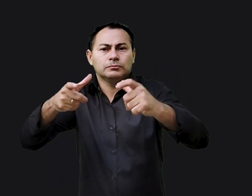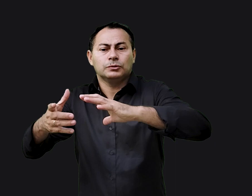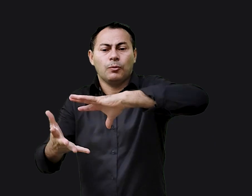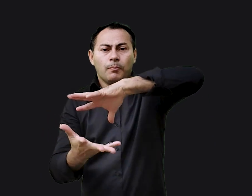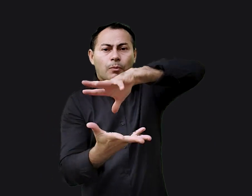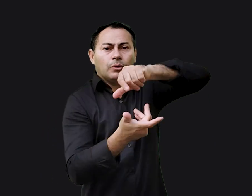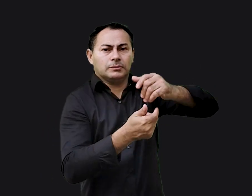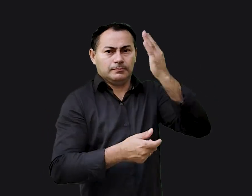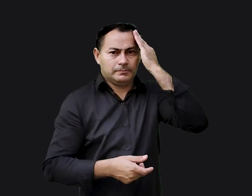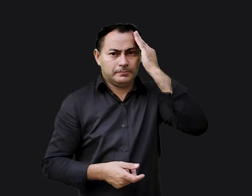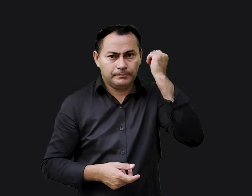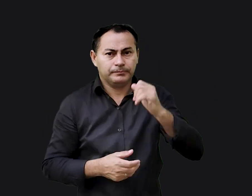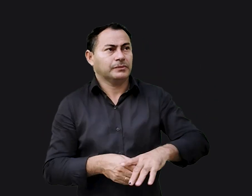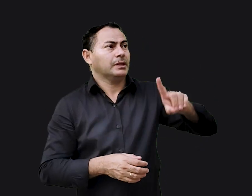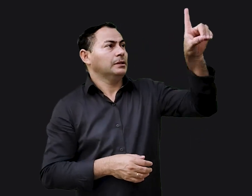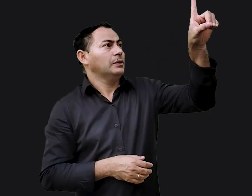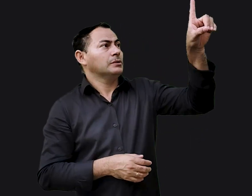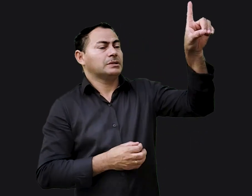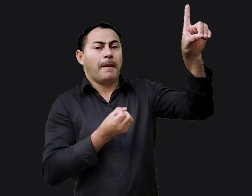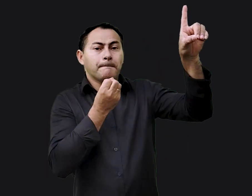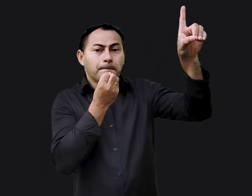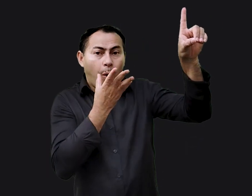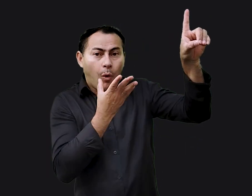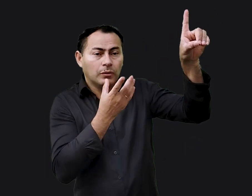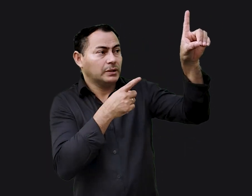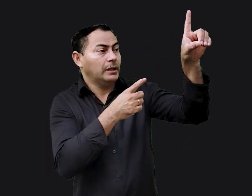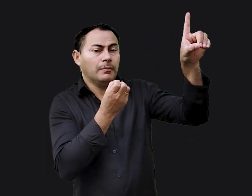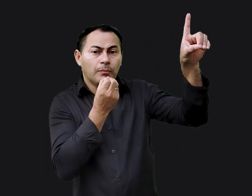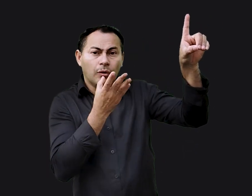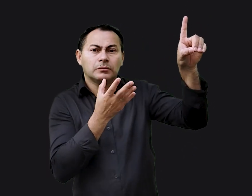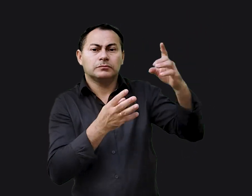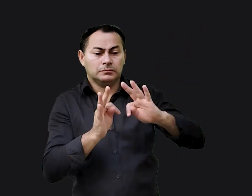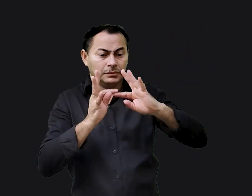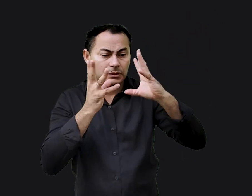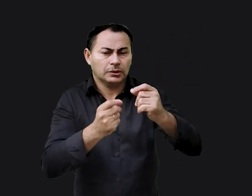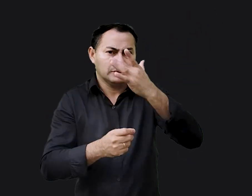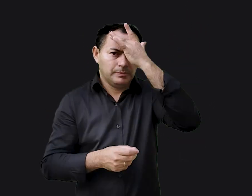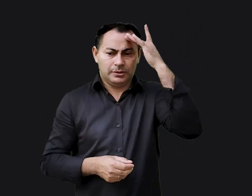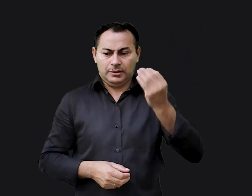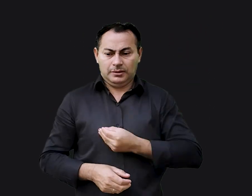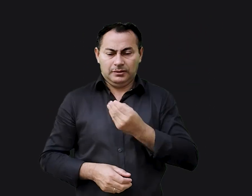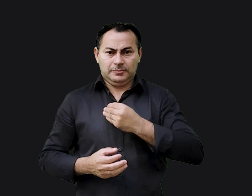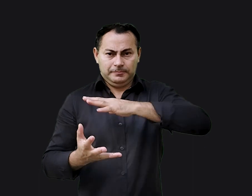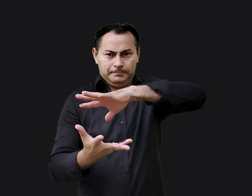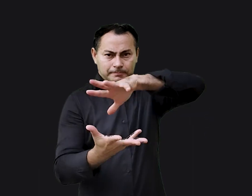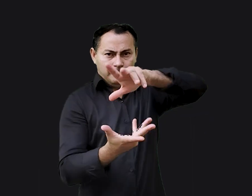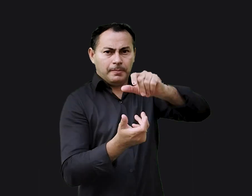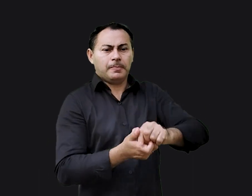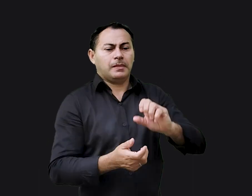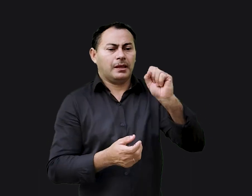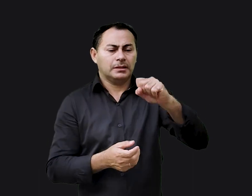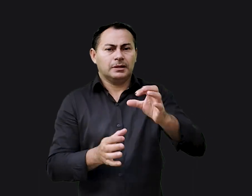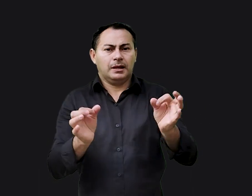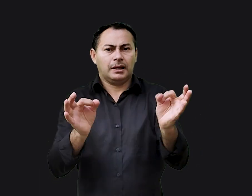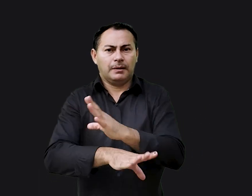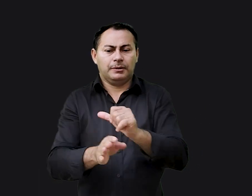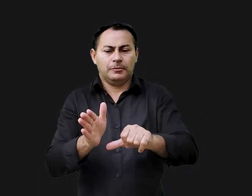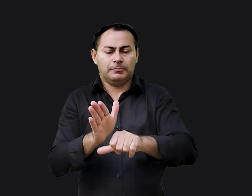e todas as partes do mundo saibam que Deus é bom todos os habitantes da terra e assim que